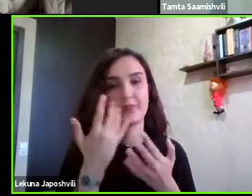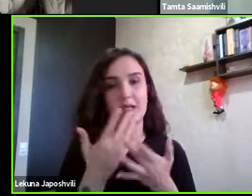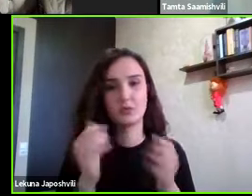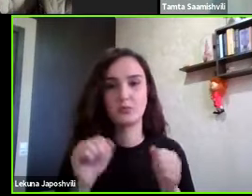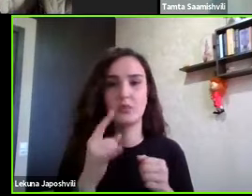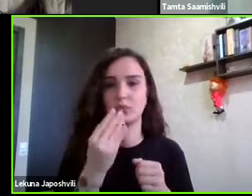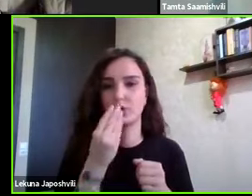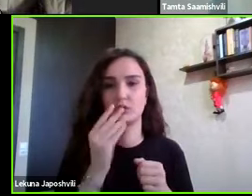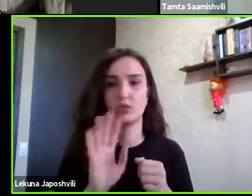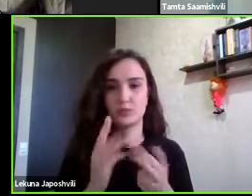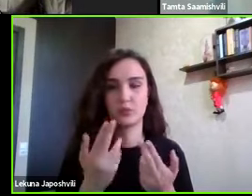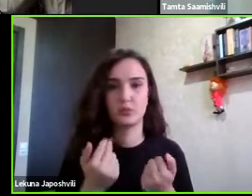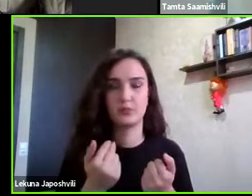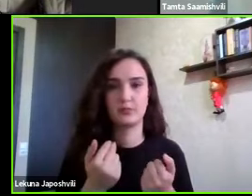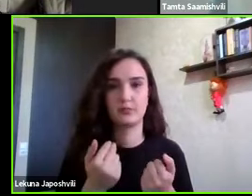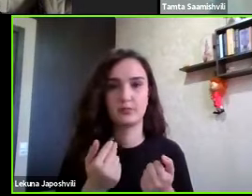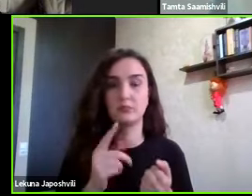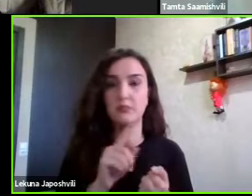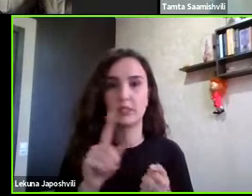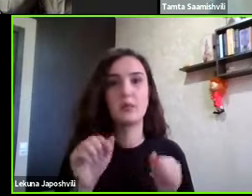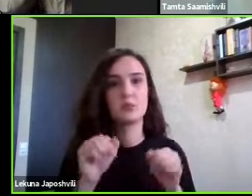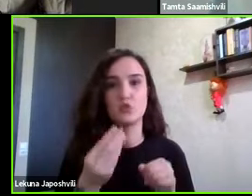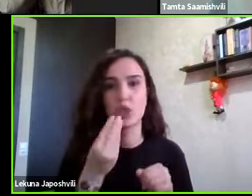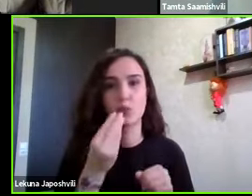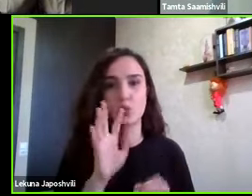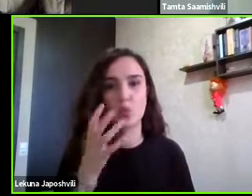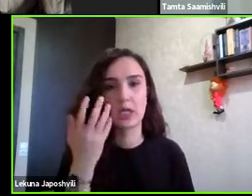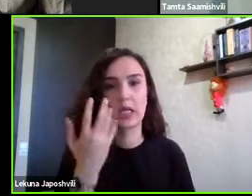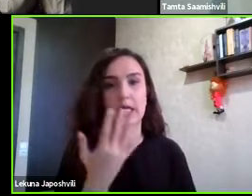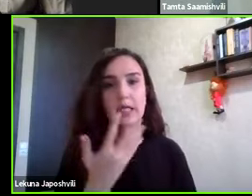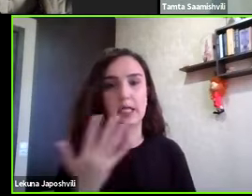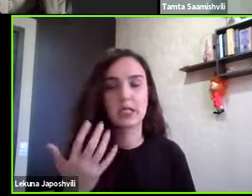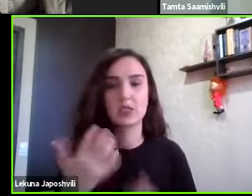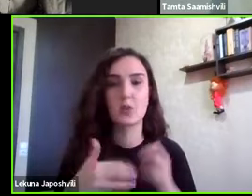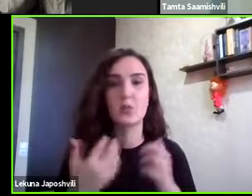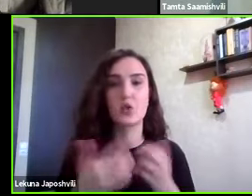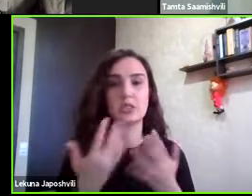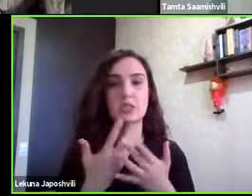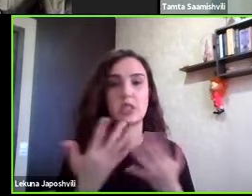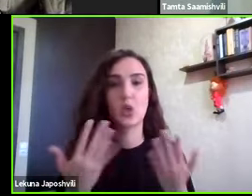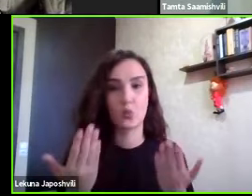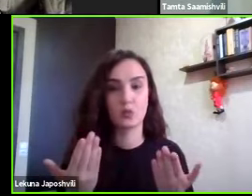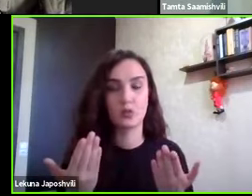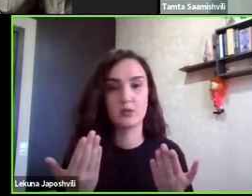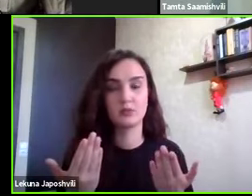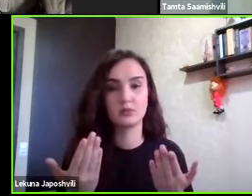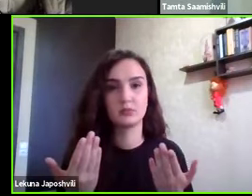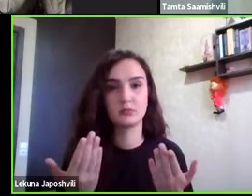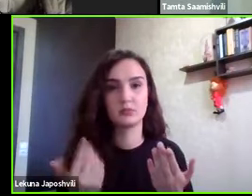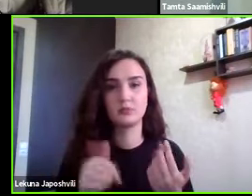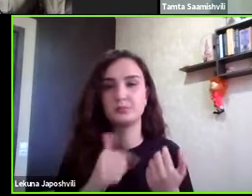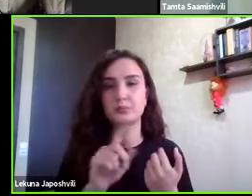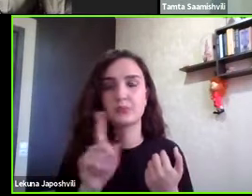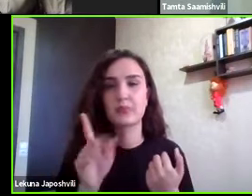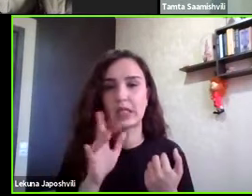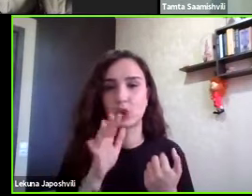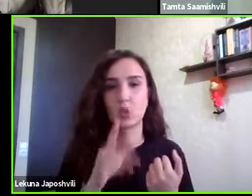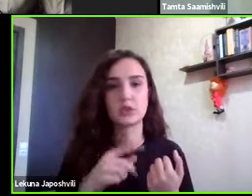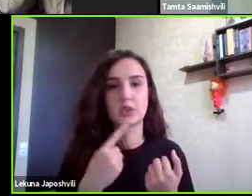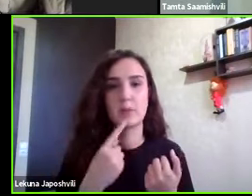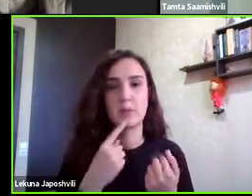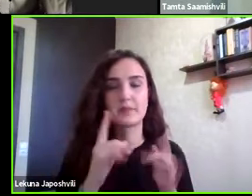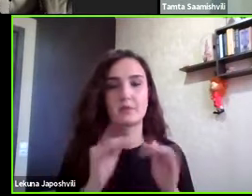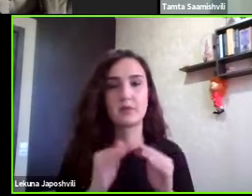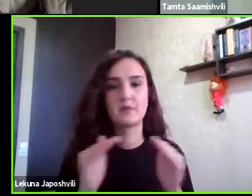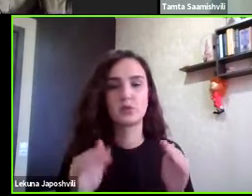არ ჭამს, ხო? მაგრამ იღებს თუ არა ხილს, ბოსტნეულს, ხო? როგორ რა დროს ამბობს ბავში,